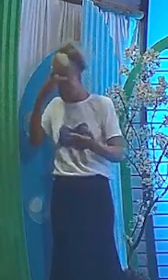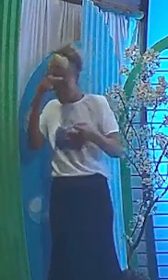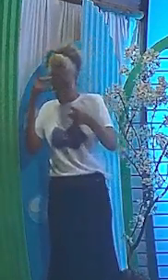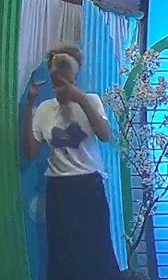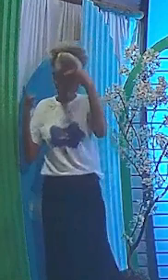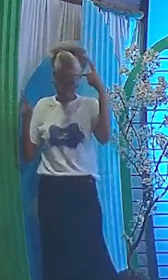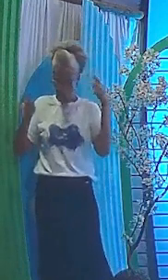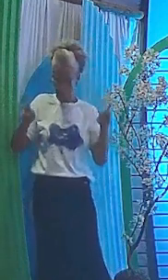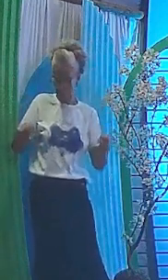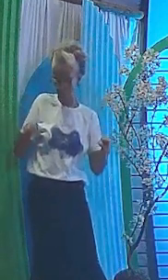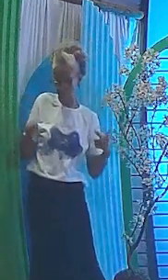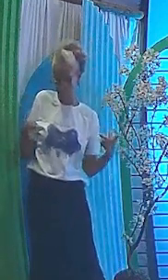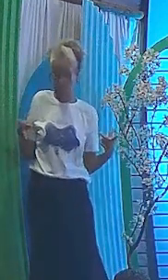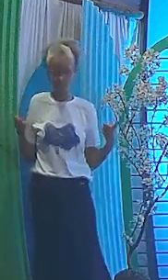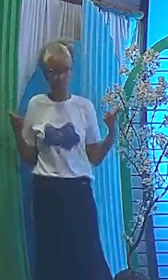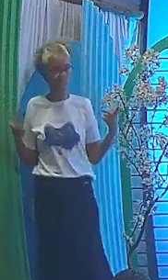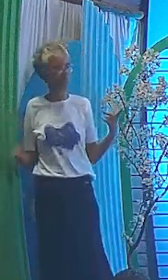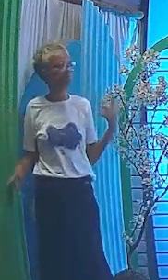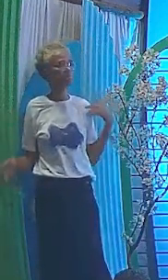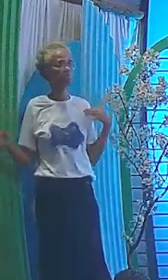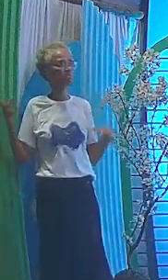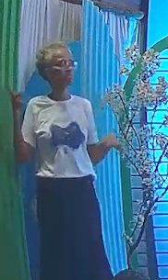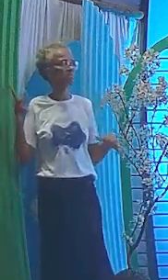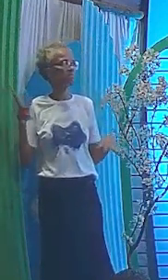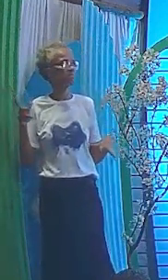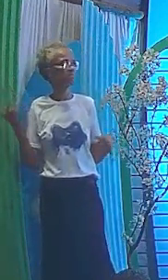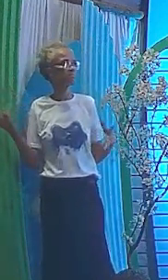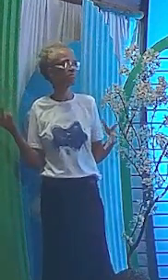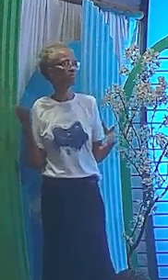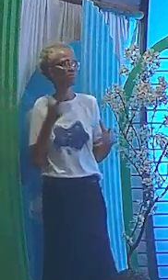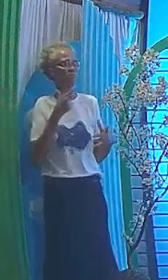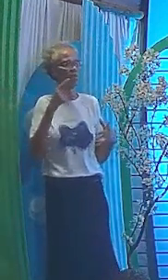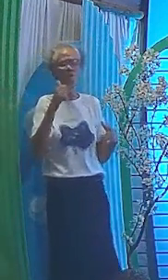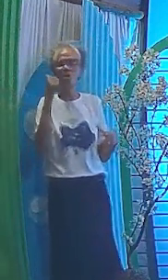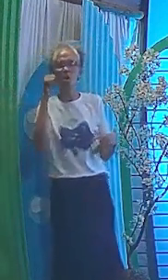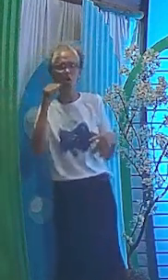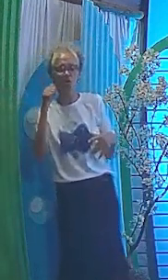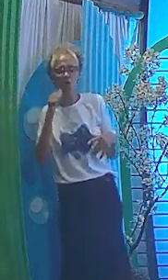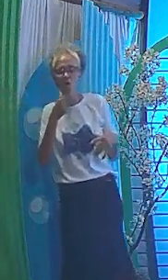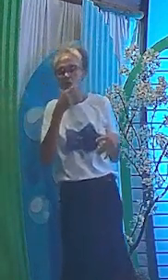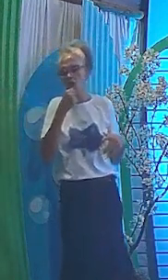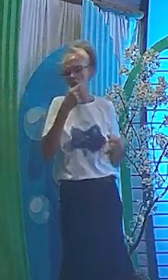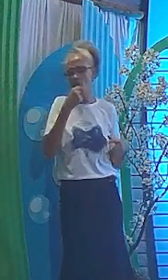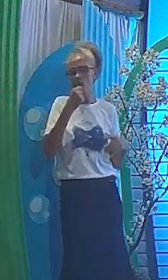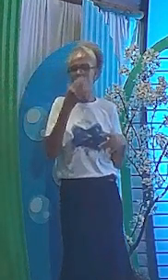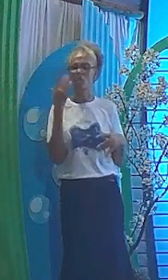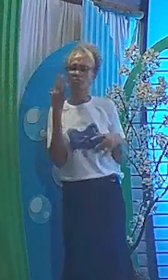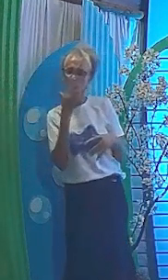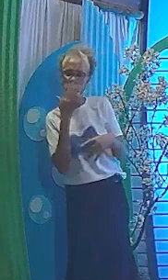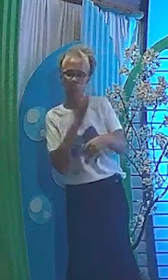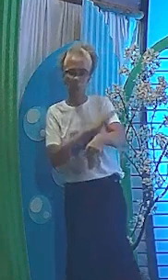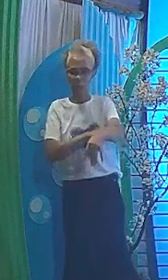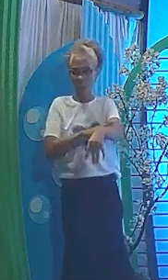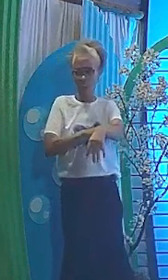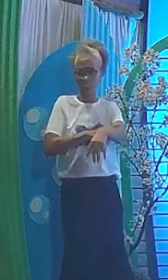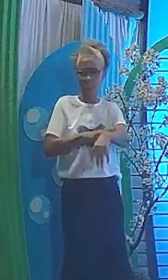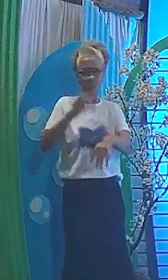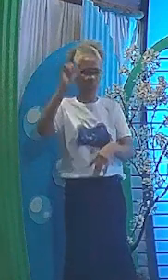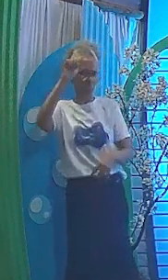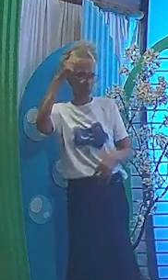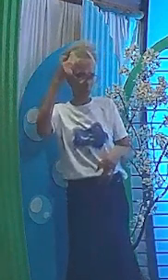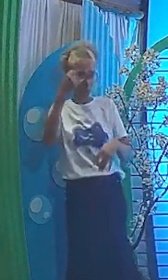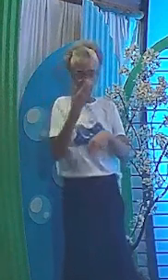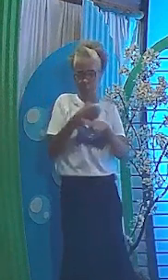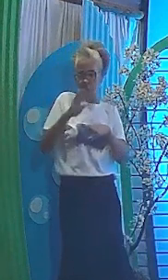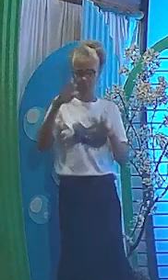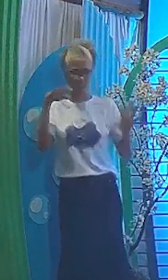seus diversos corpos, suas diversas orientações sexuais, suas diversas cores, seus diversos gostos. Lá no multiverso, a gente